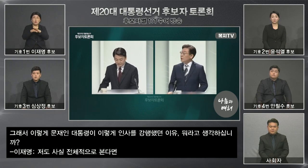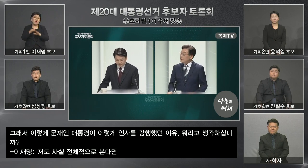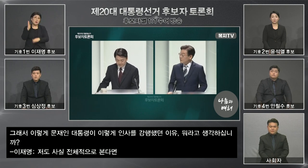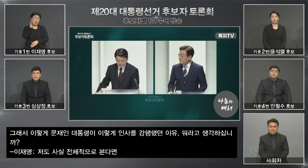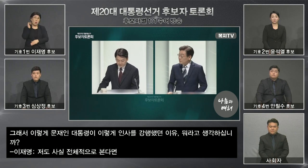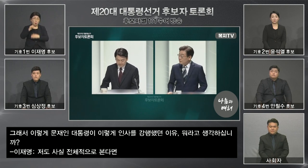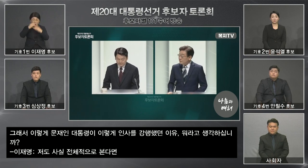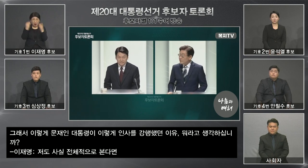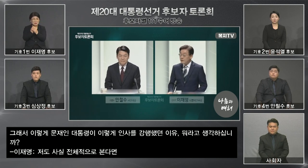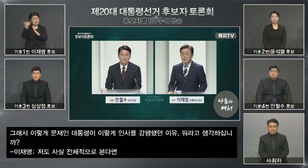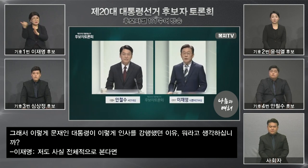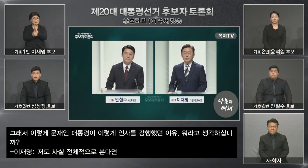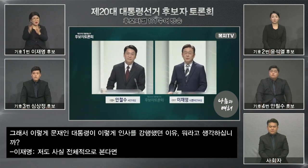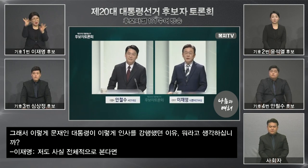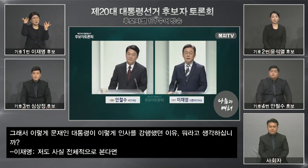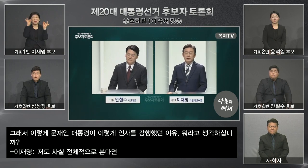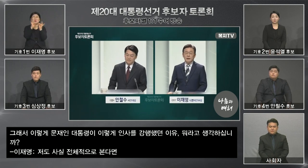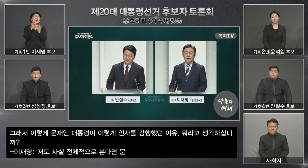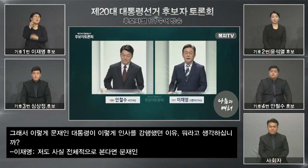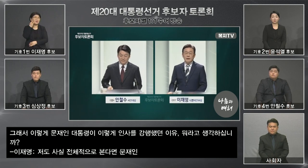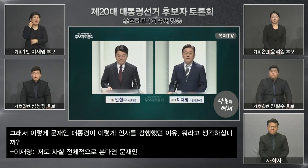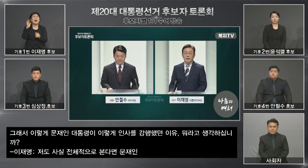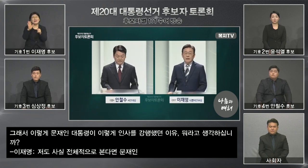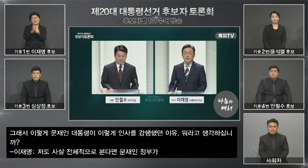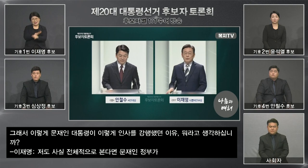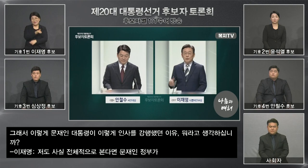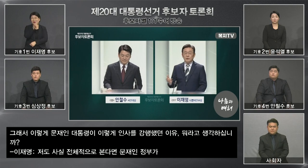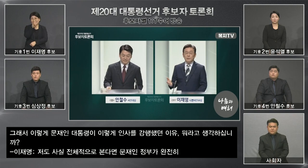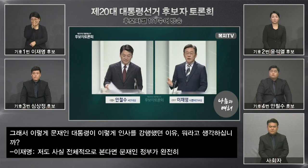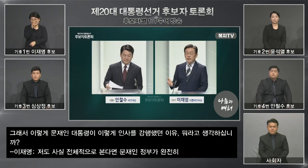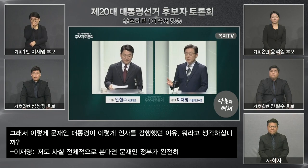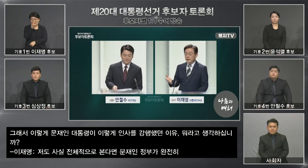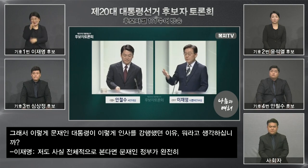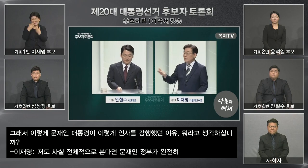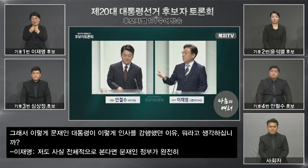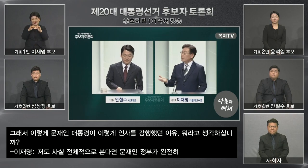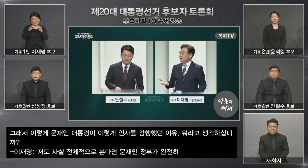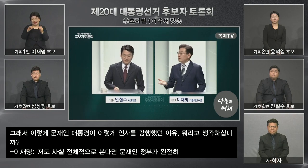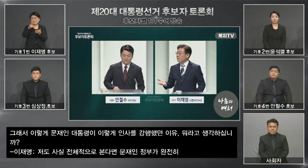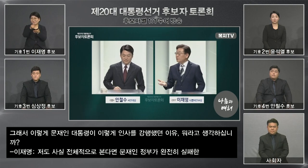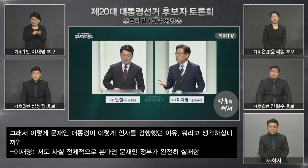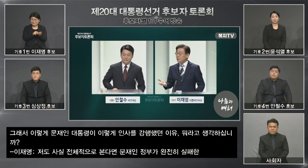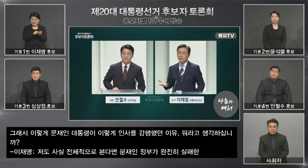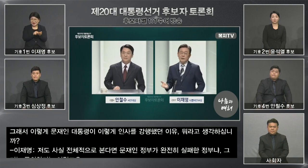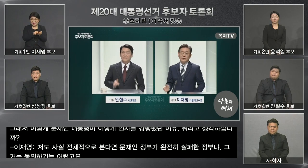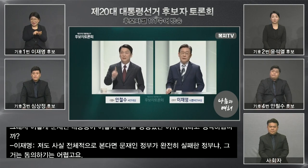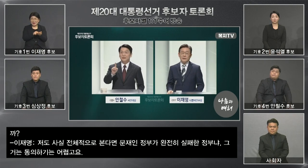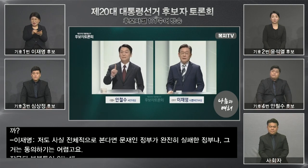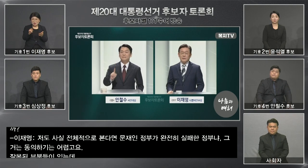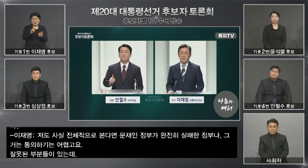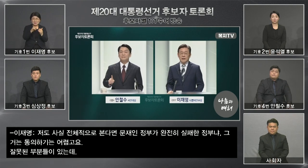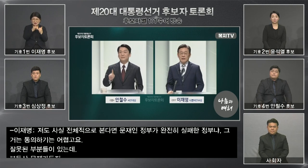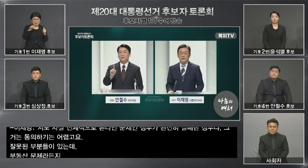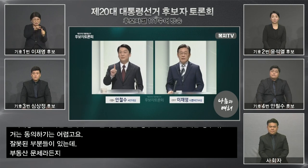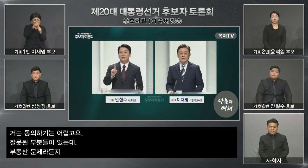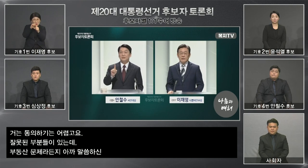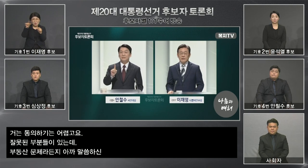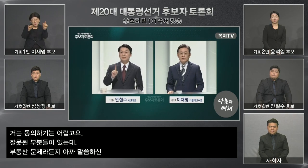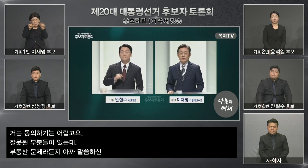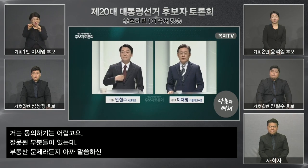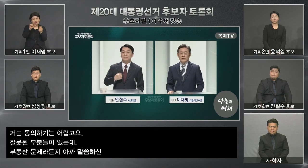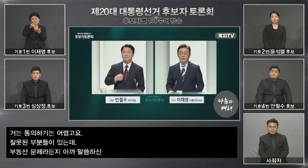정부냐 그건 동의하기 어렵고요. 잘못된 부분들이 있는데 예를 들어 부동산 문제라든지 아까 말씀하신 인사 문제에 부족함이 있었던 것 같습니다.